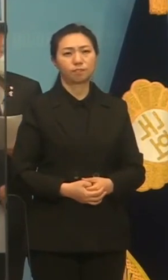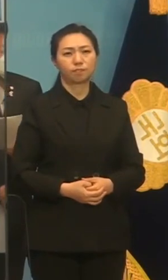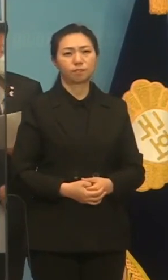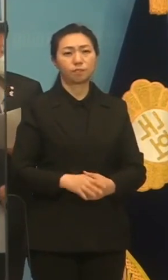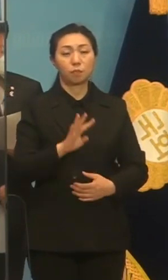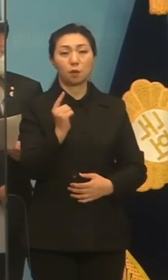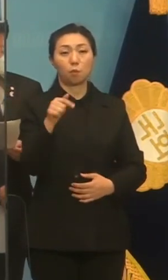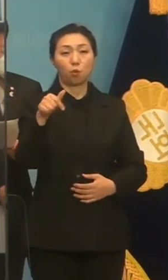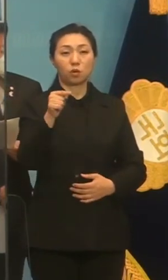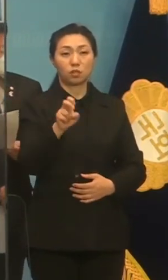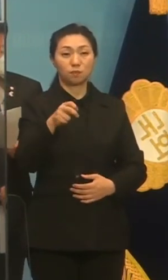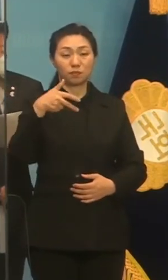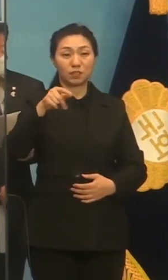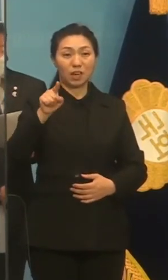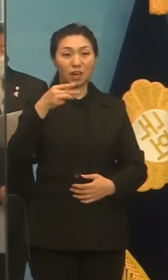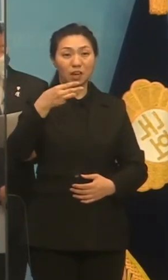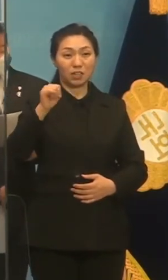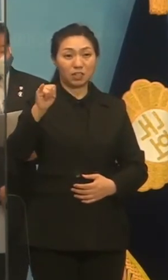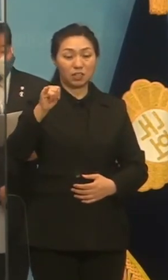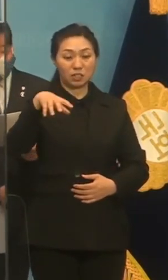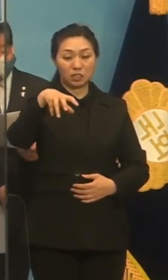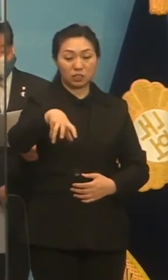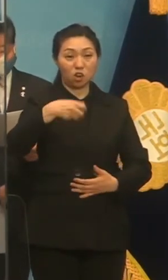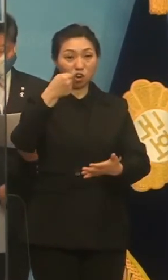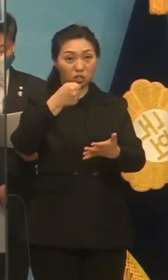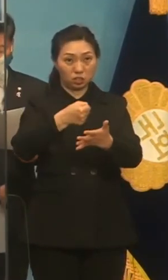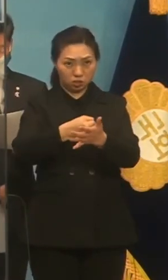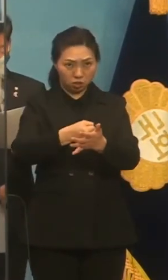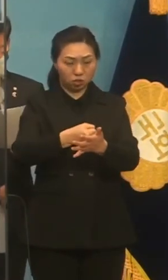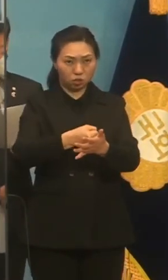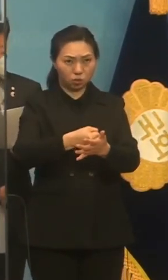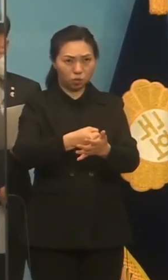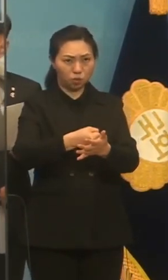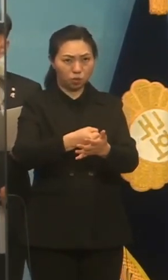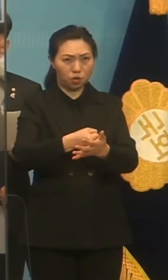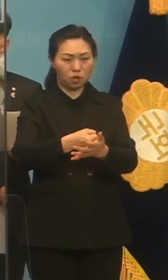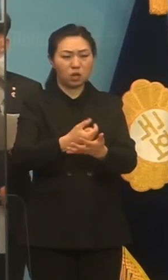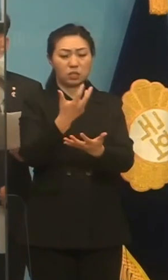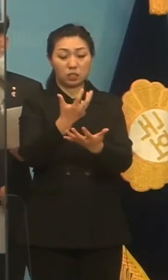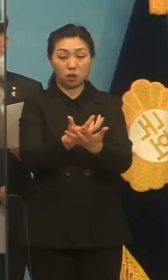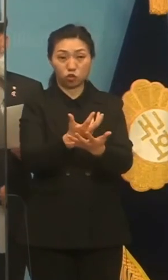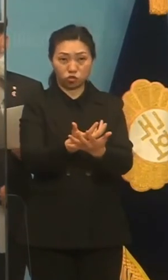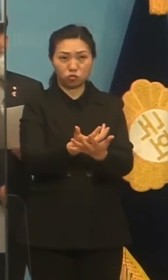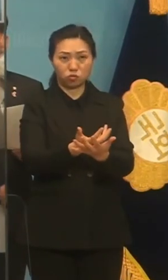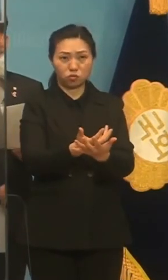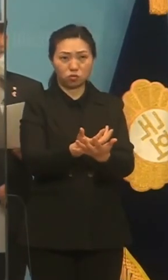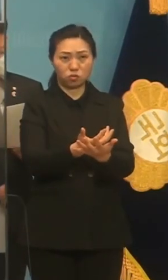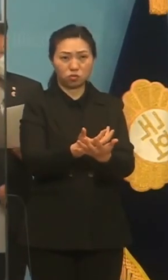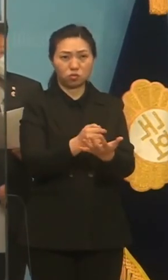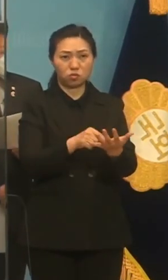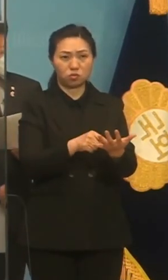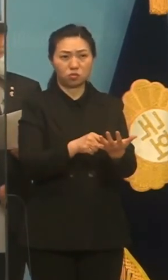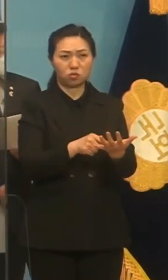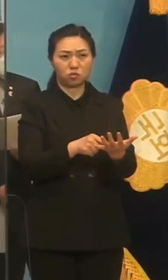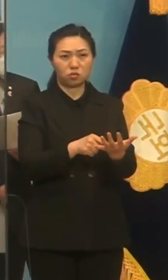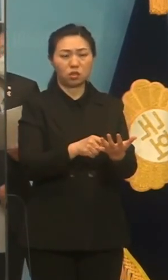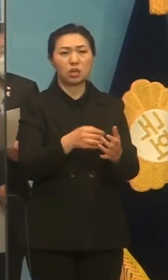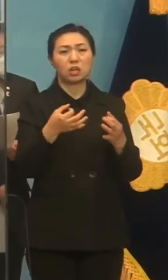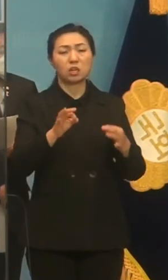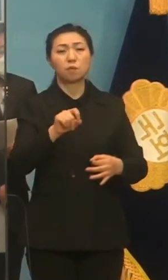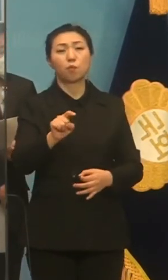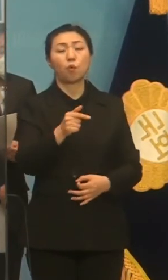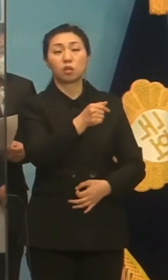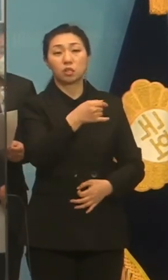오늘 은색 지구 빛 그렇지 않 서 양식을 우리 김원희 의원께서